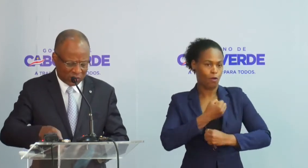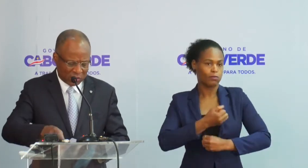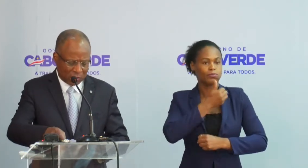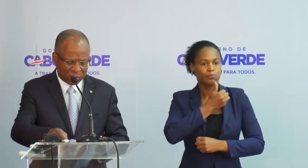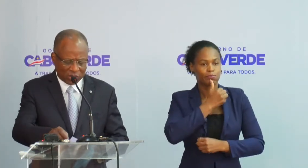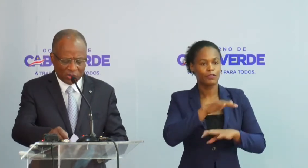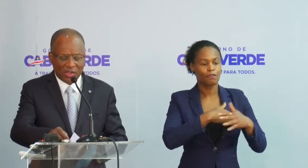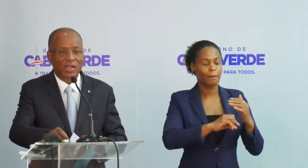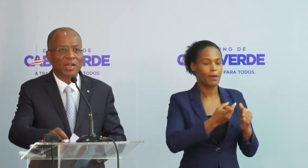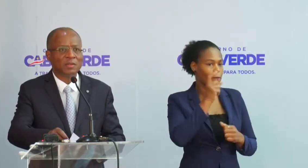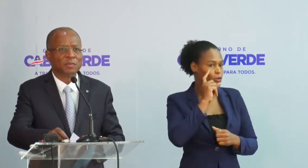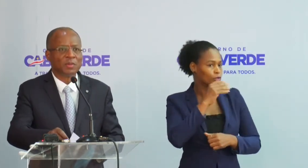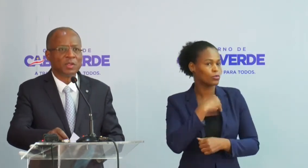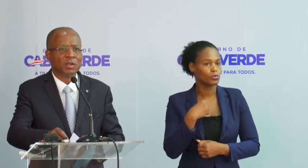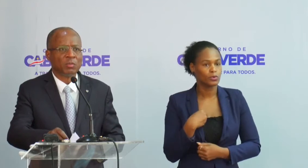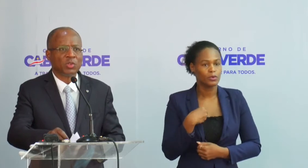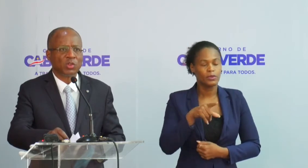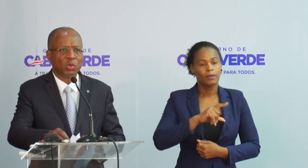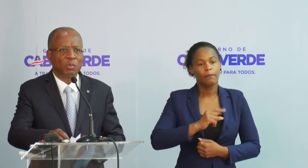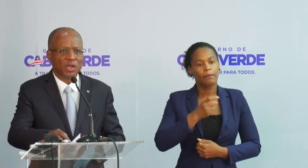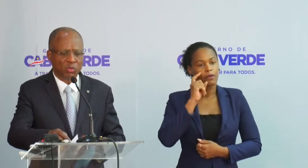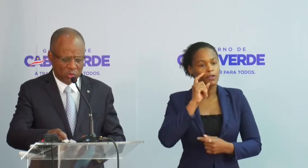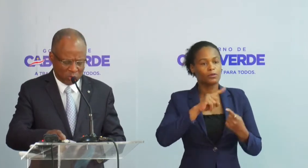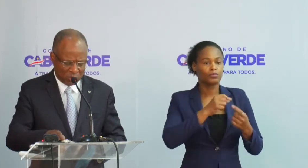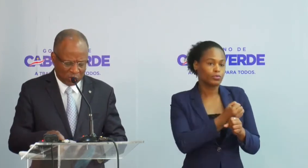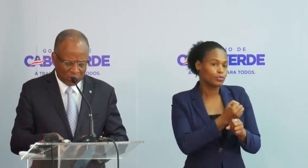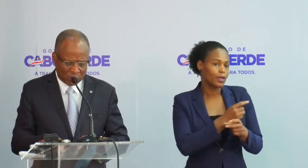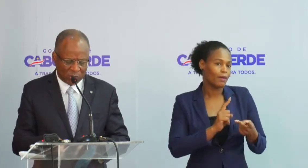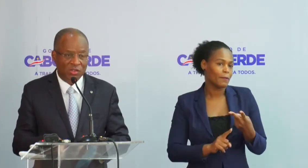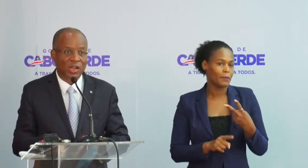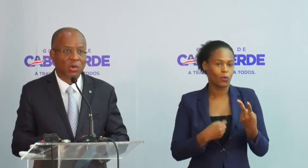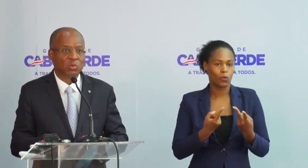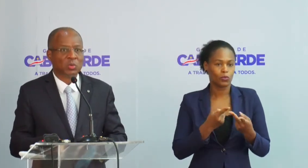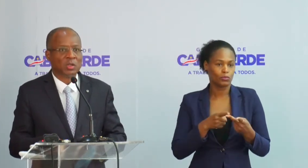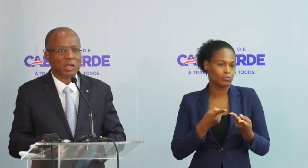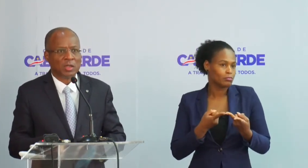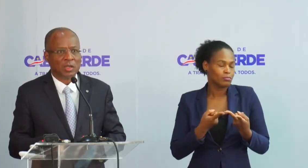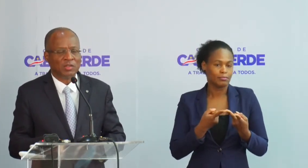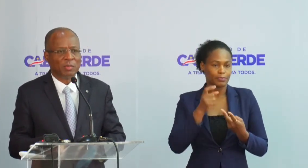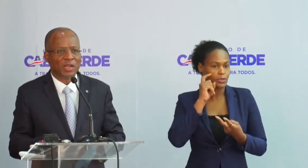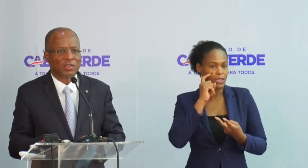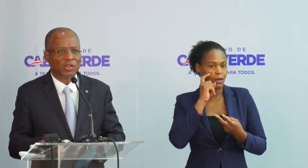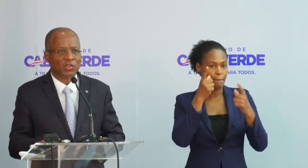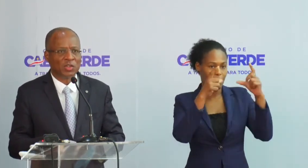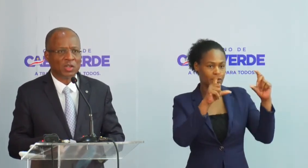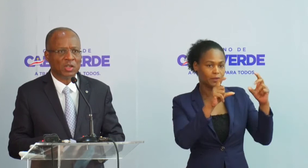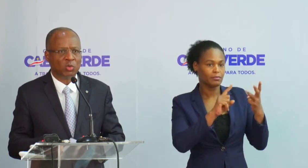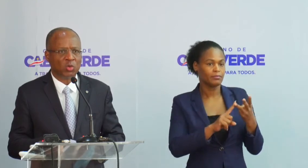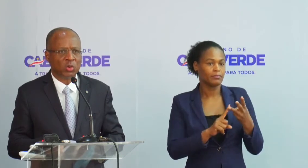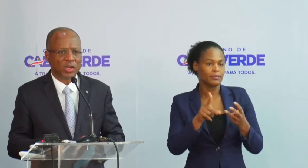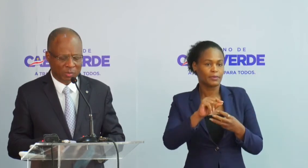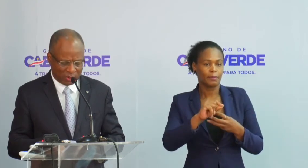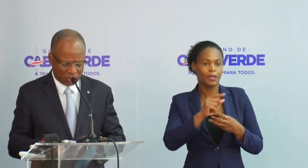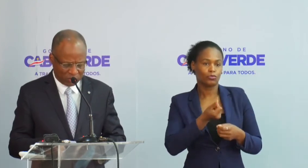medidas de proteção sanitária, proteção do emprego, proteção das empresas e